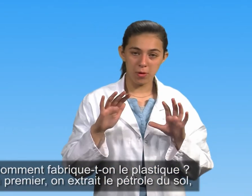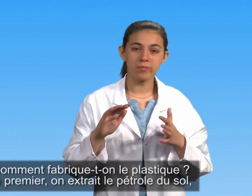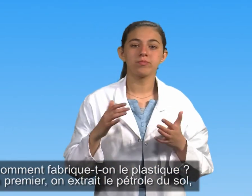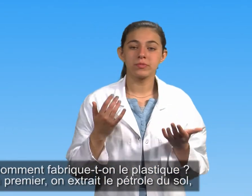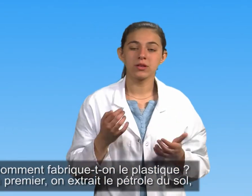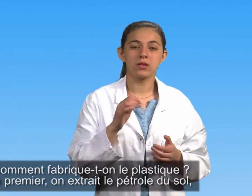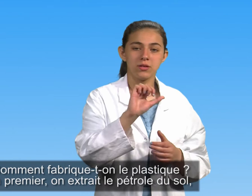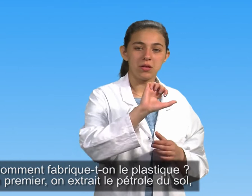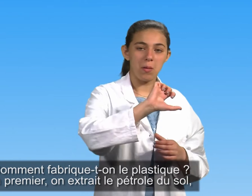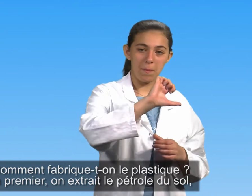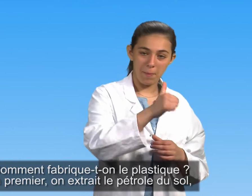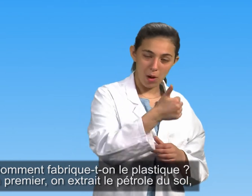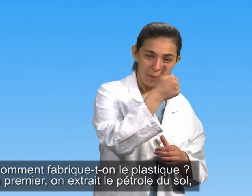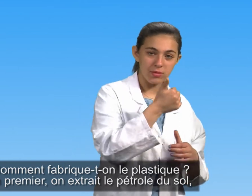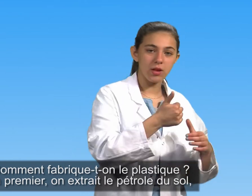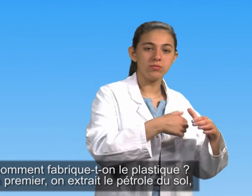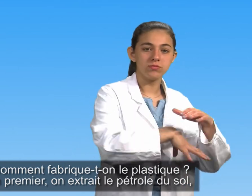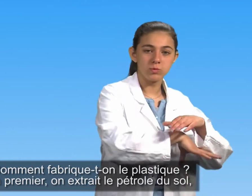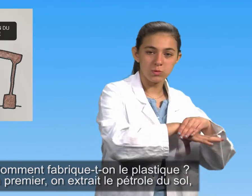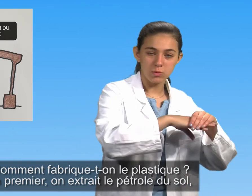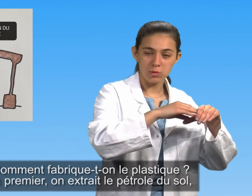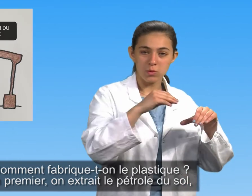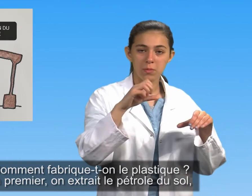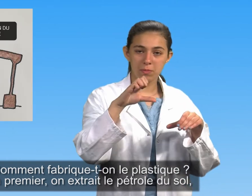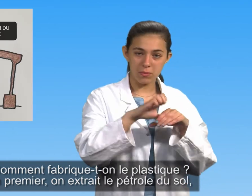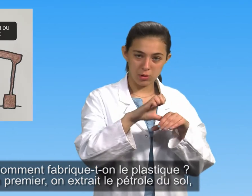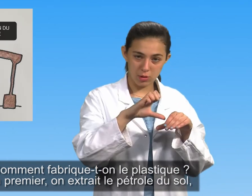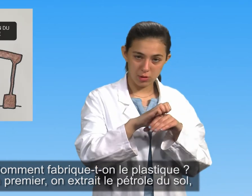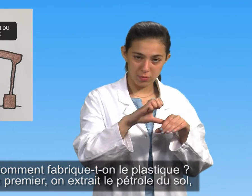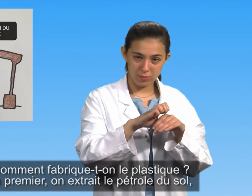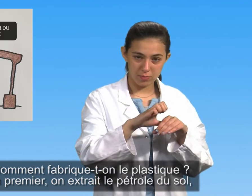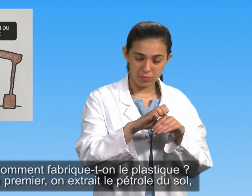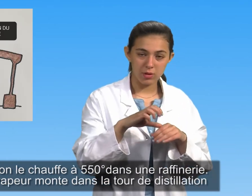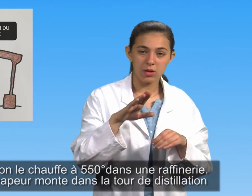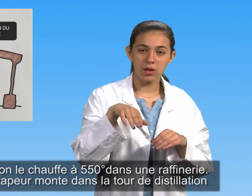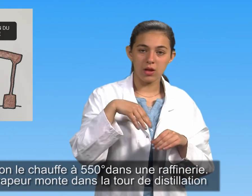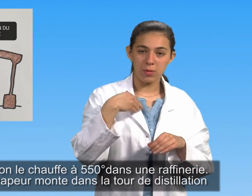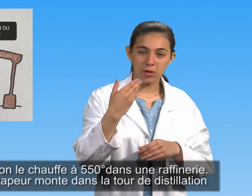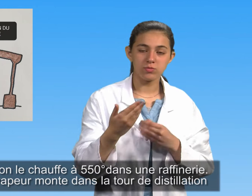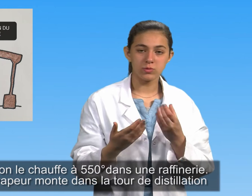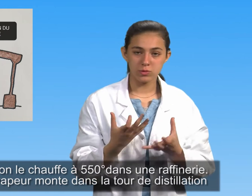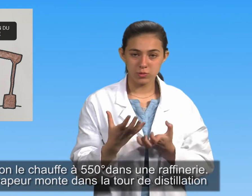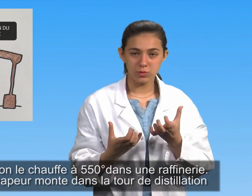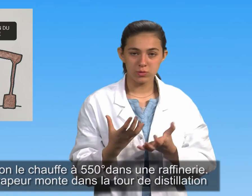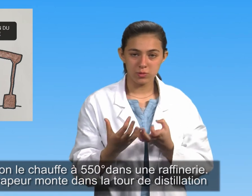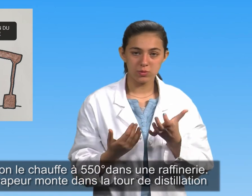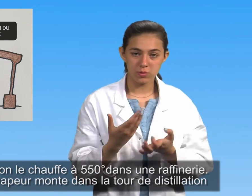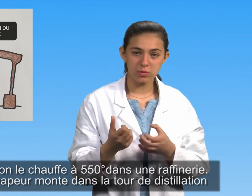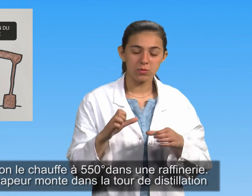plastique ? En premier, on extrait le pétrole du sol. Puis, on le chauffe à 550